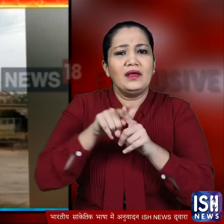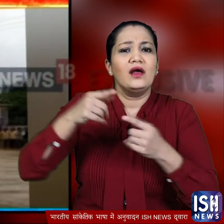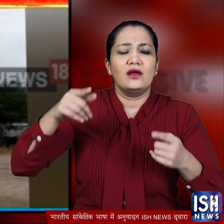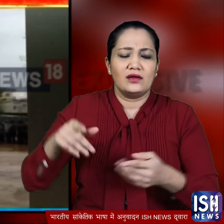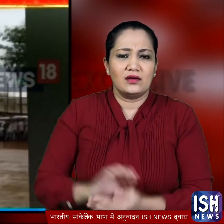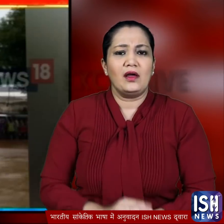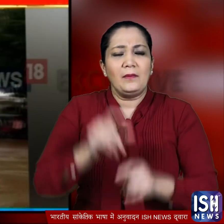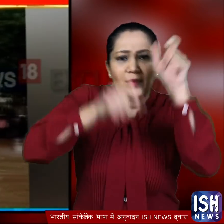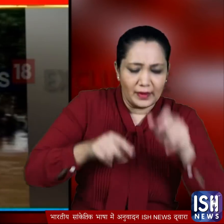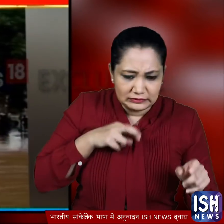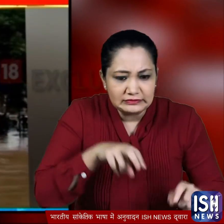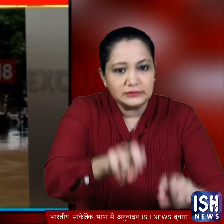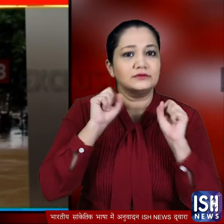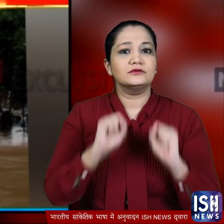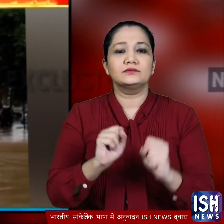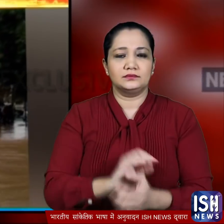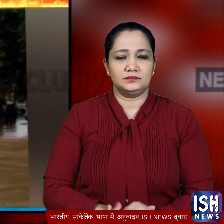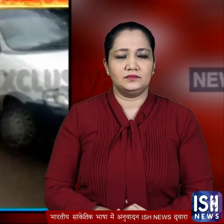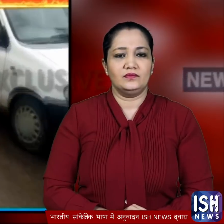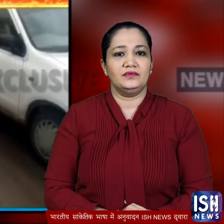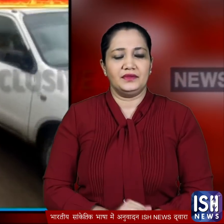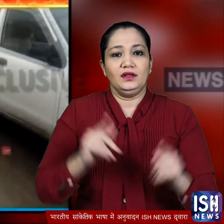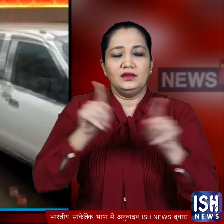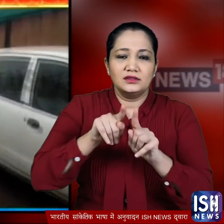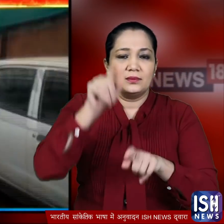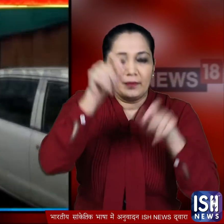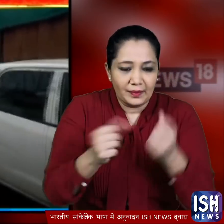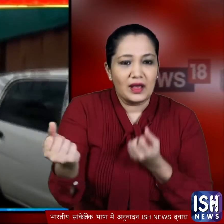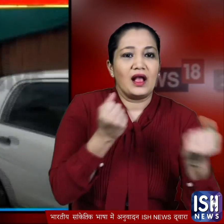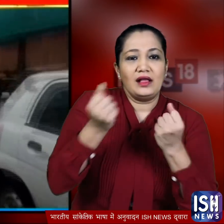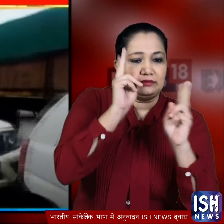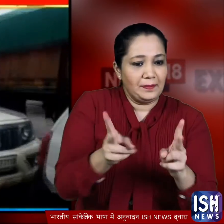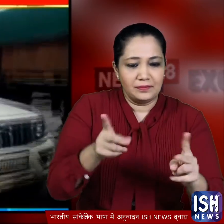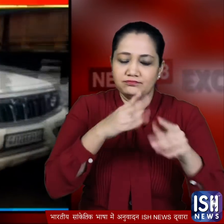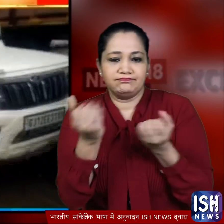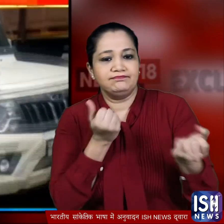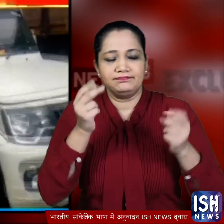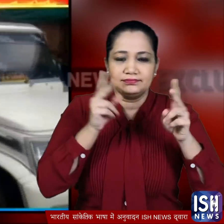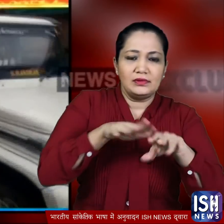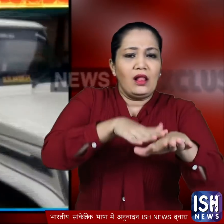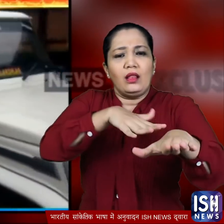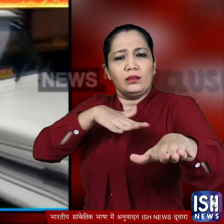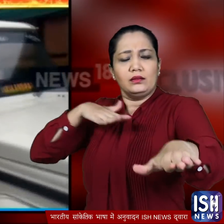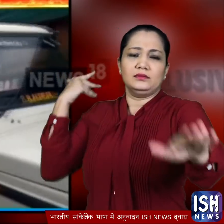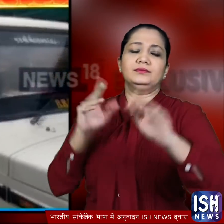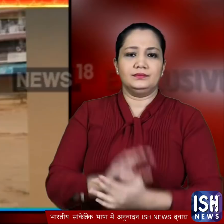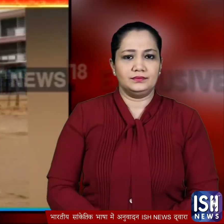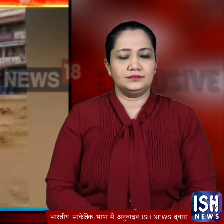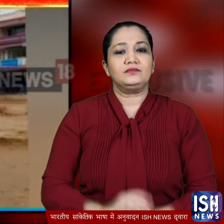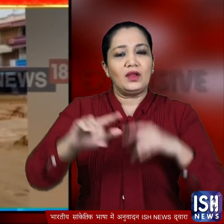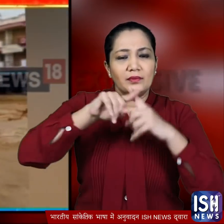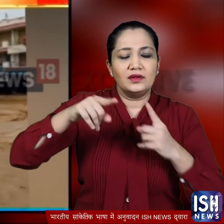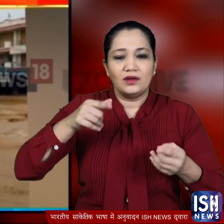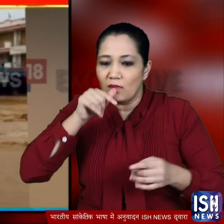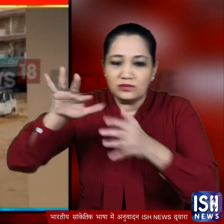बहाव इतना तेज था कि लोग उसे पार करने की हिम्मत नहीं जुटा सके। इसका नतीजा ये हुआ कि गाड़ियां जहां तहां रुक गईं और फिर लंबा ट्रैफिक जैम लग गया। यही